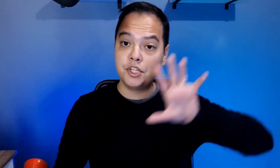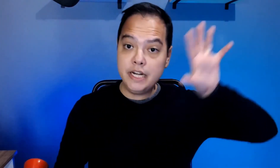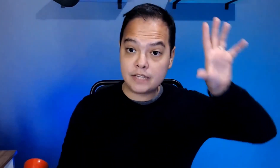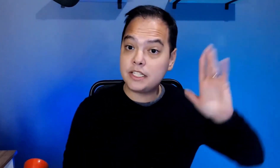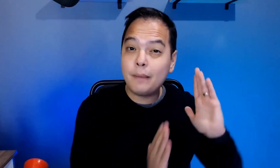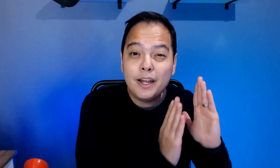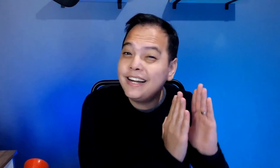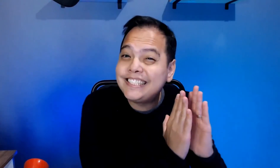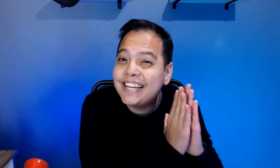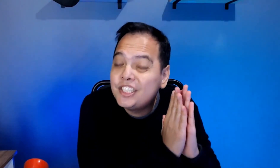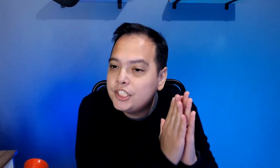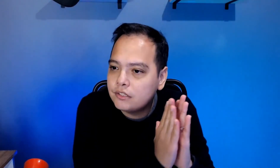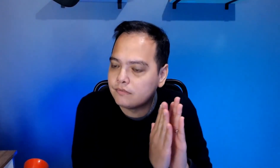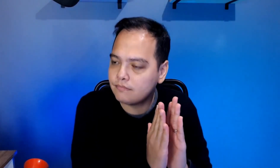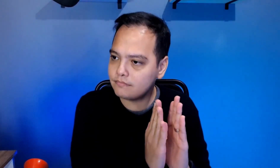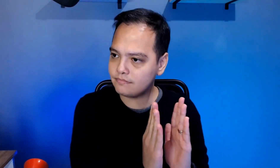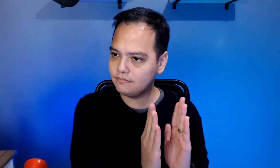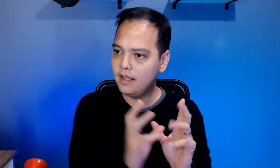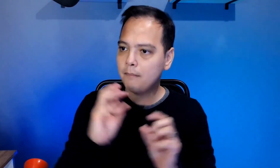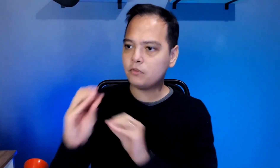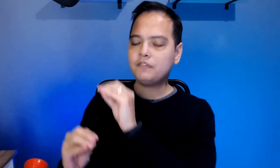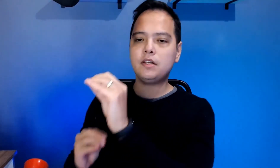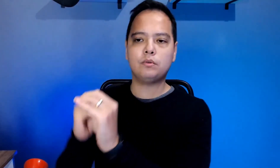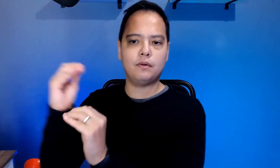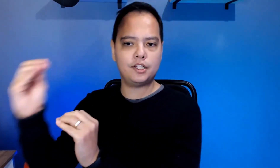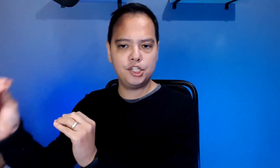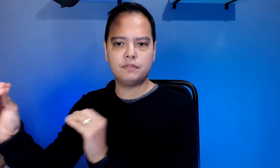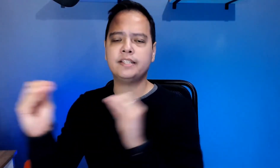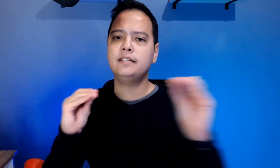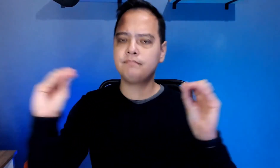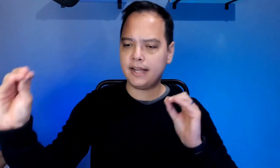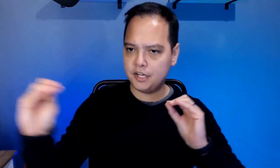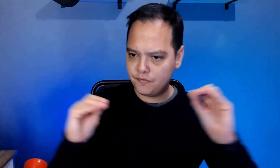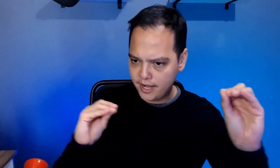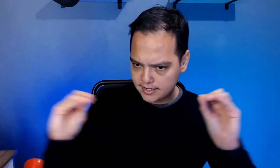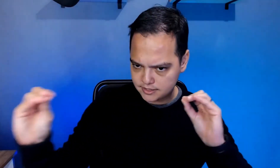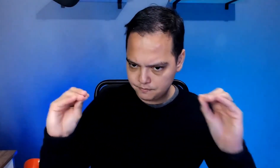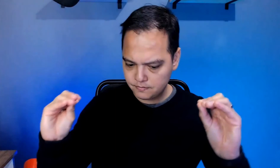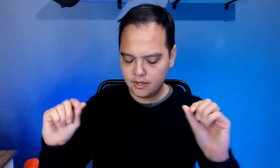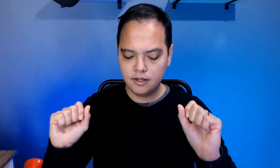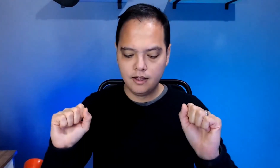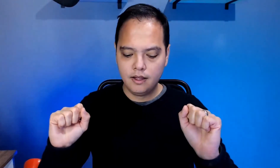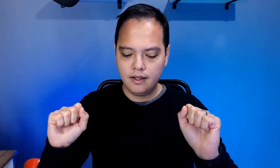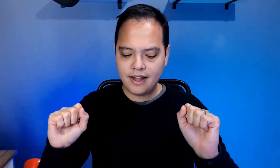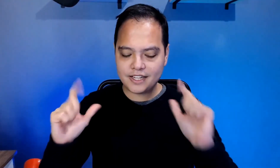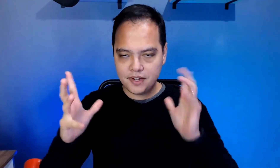Você vai aprender o inglês certinho. Mas quando você encontrar um nativo, vai ter aquelas diferenças. Às vezes, o